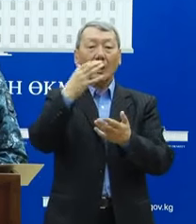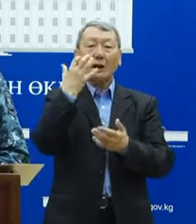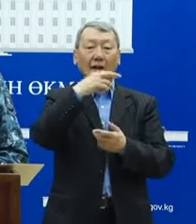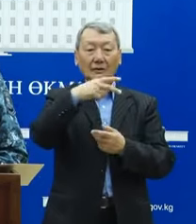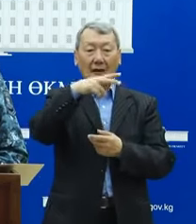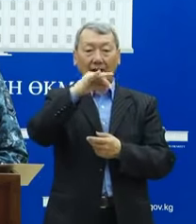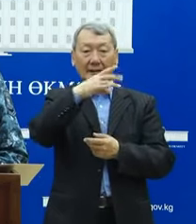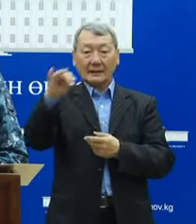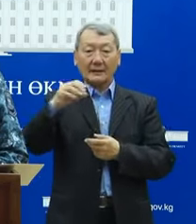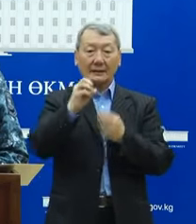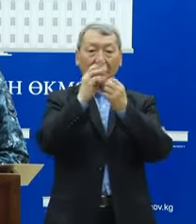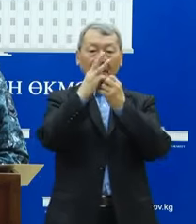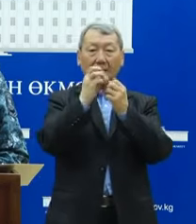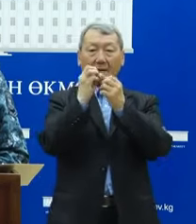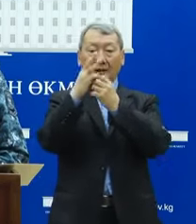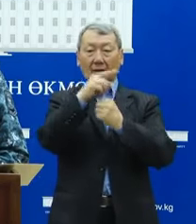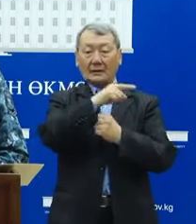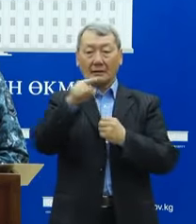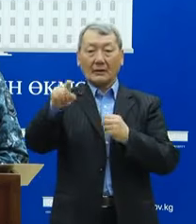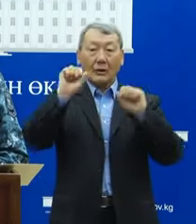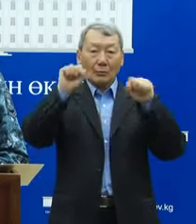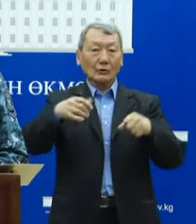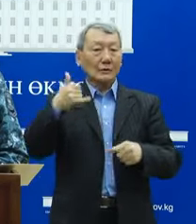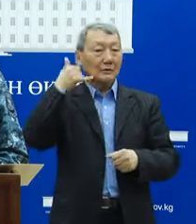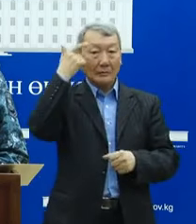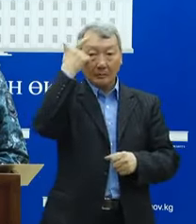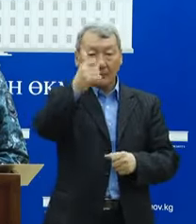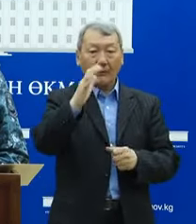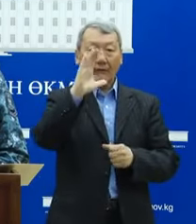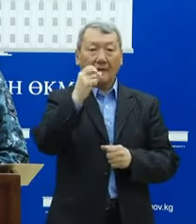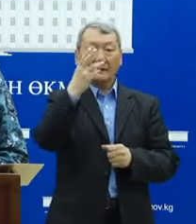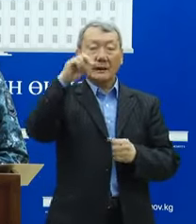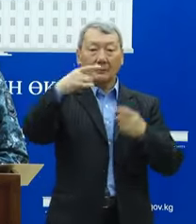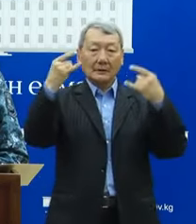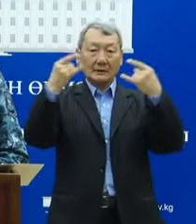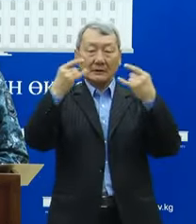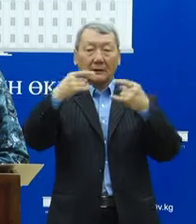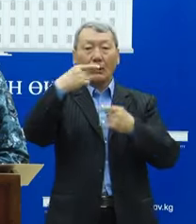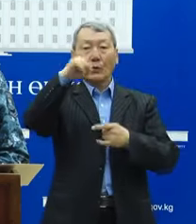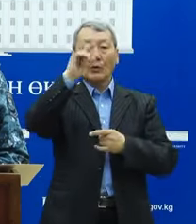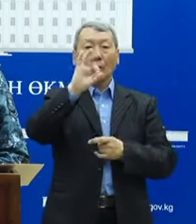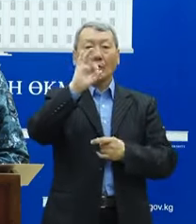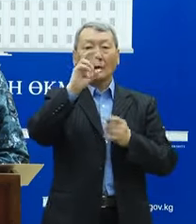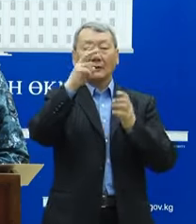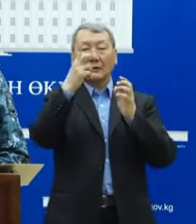линии 1312. Также сообщить по WhatsApp-каналу по номеру